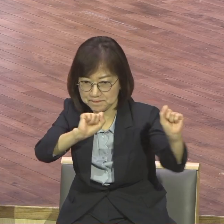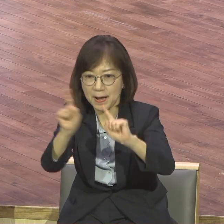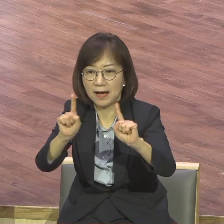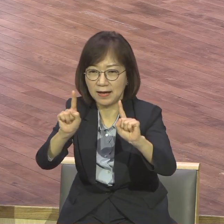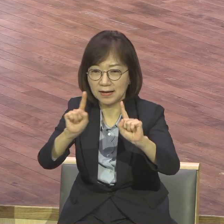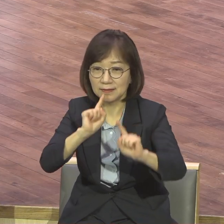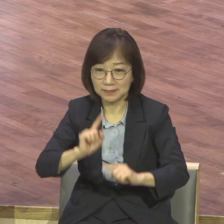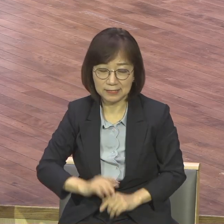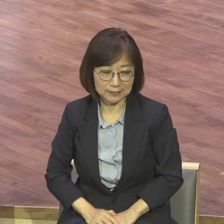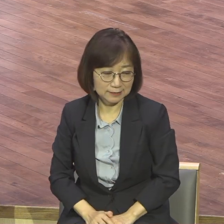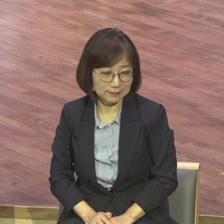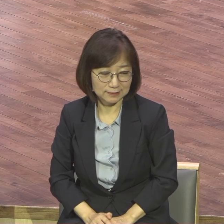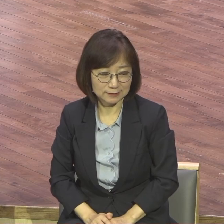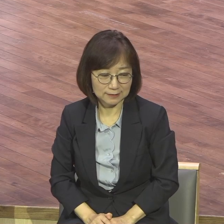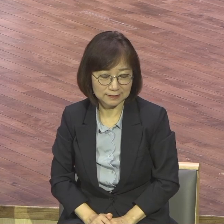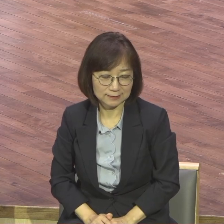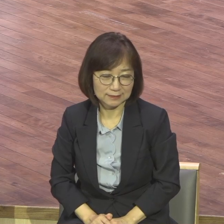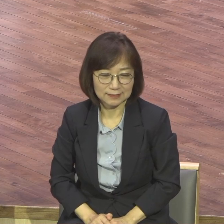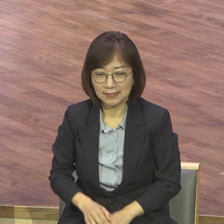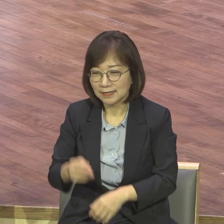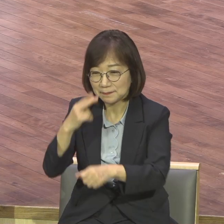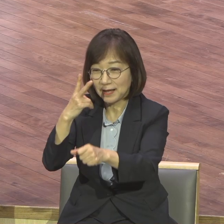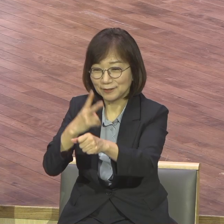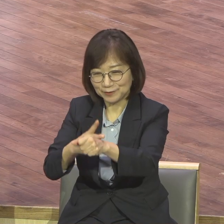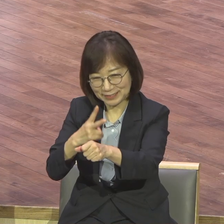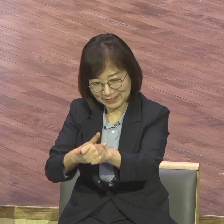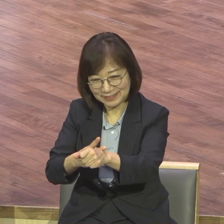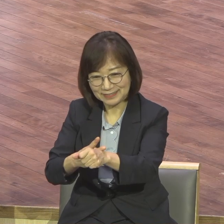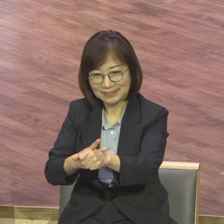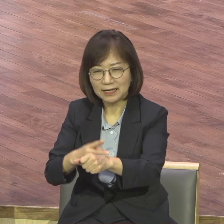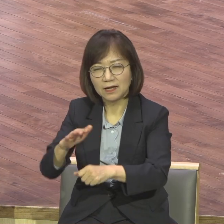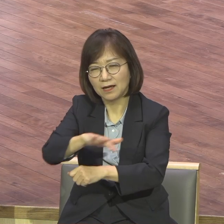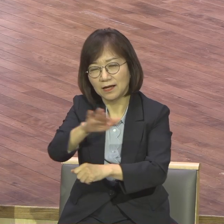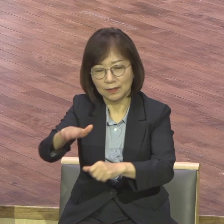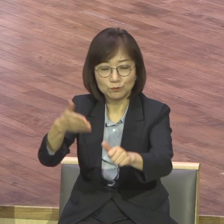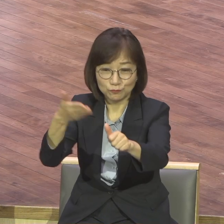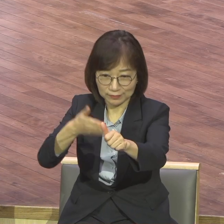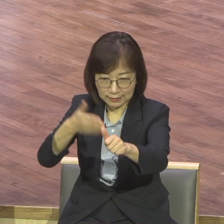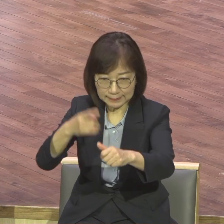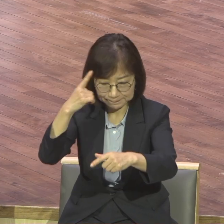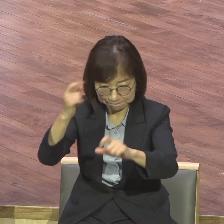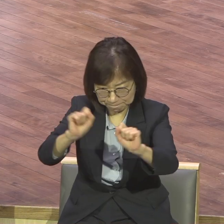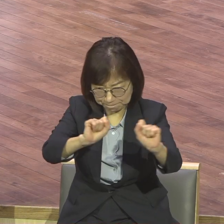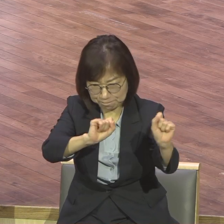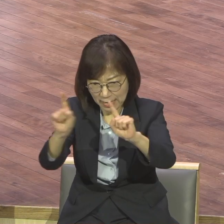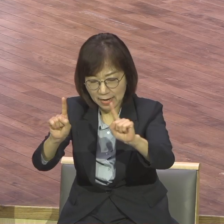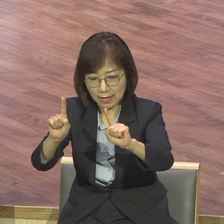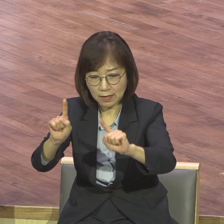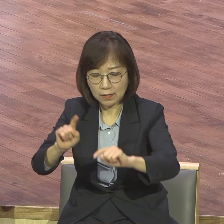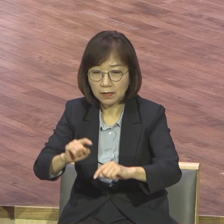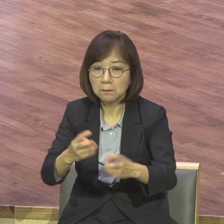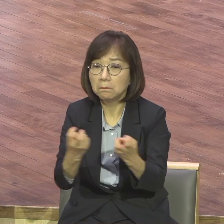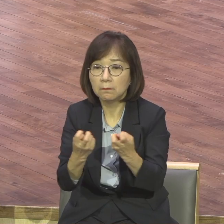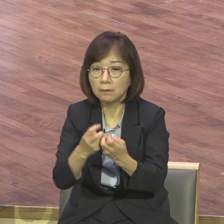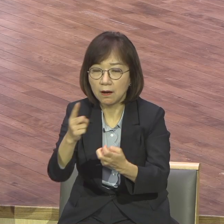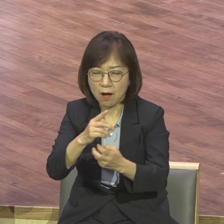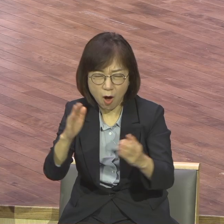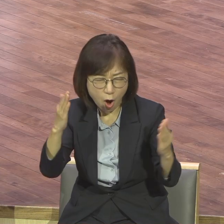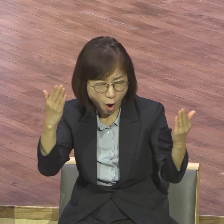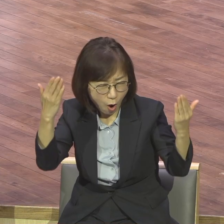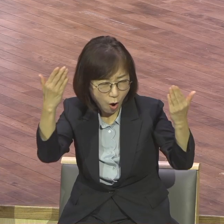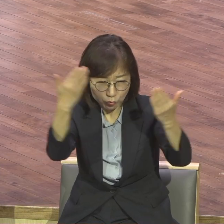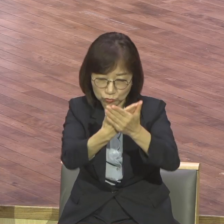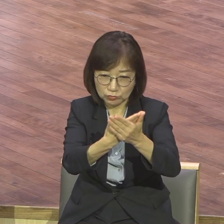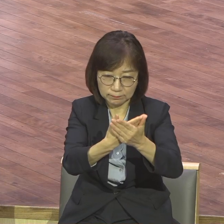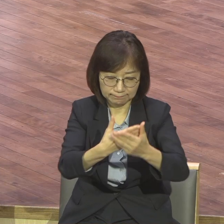사도 바울은 오늘 본문을 통해서 우리에게 이렇게 깨어있는 삶을 가리켜서 어둠의 일을 벗고 빛의